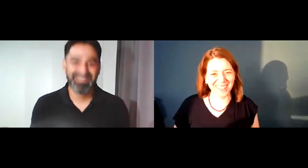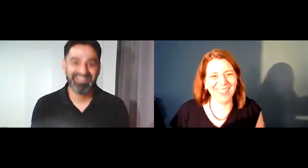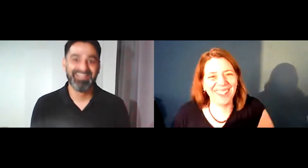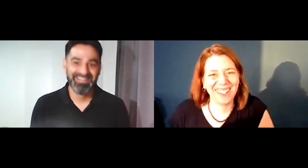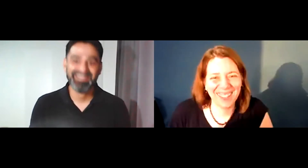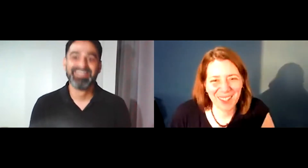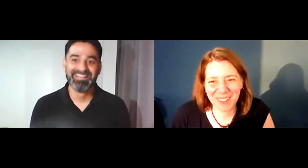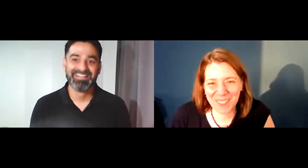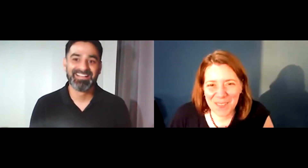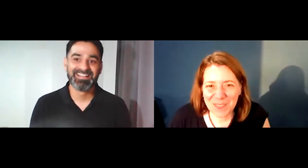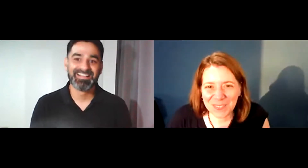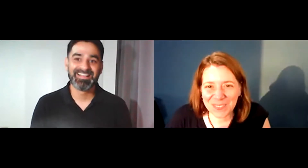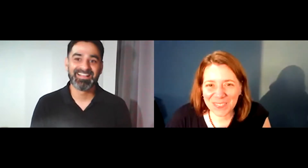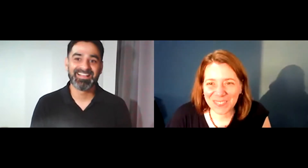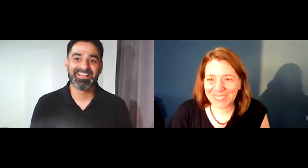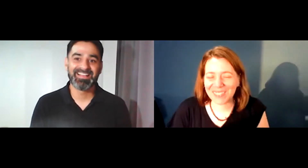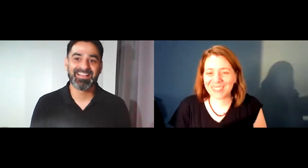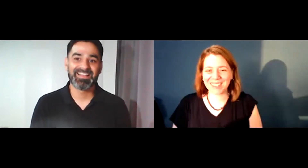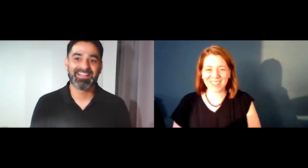la cafetería y listo, y están todos invitados.